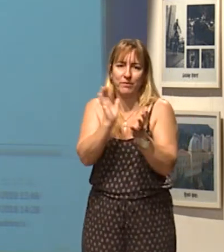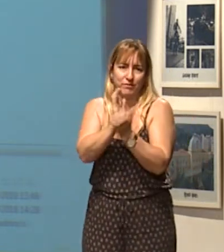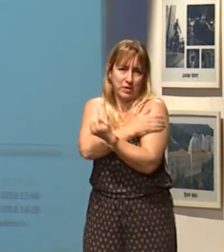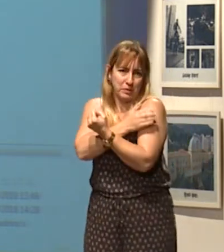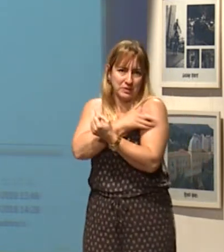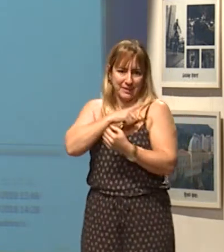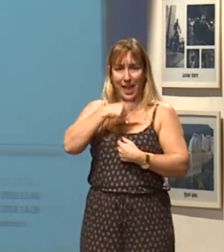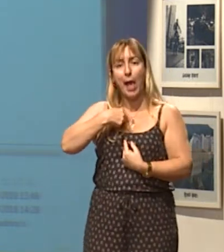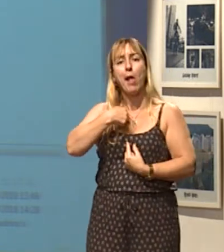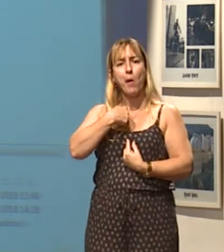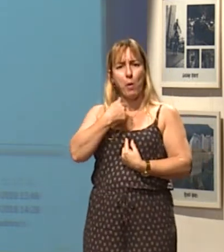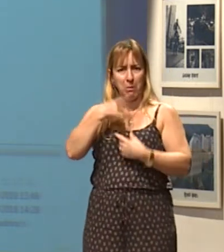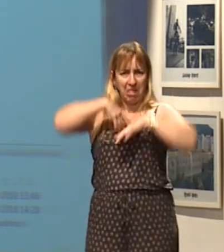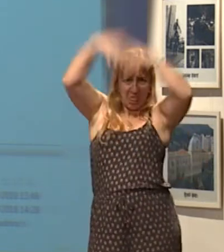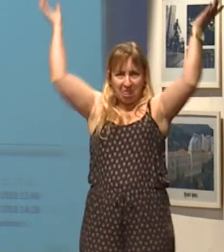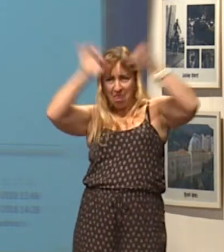a vertente que orienta as pessoas.